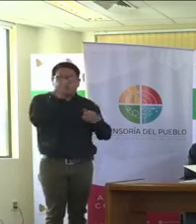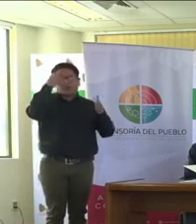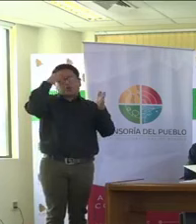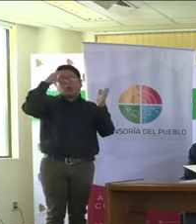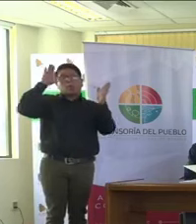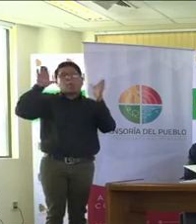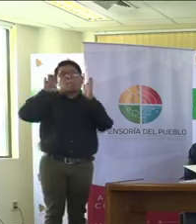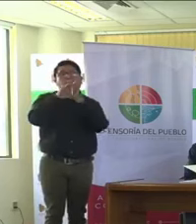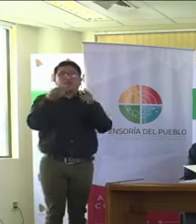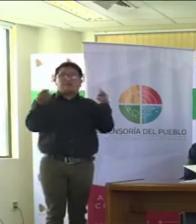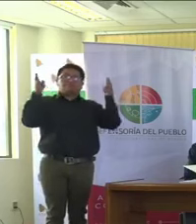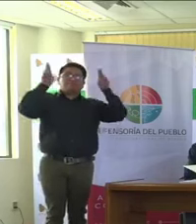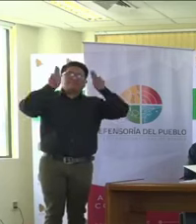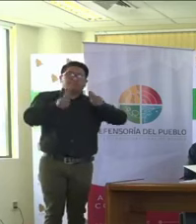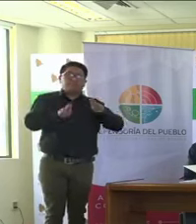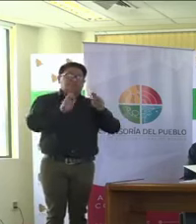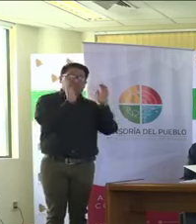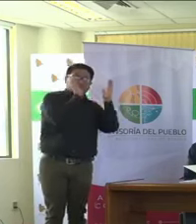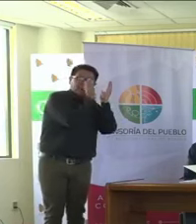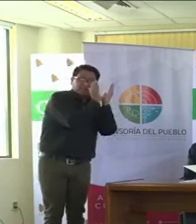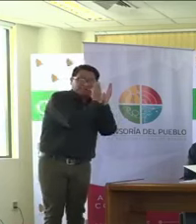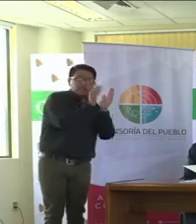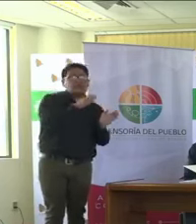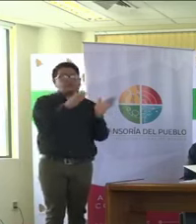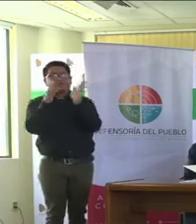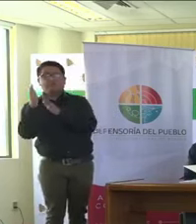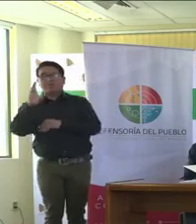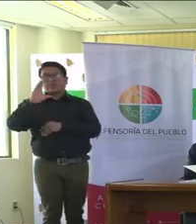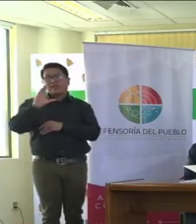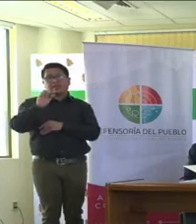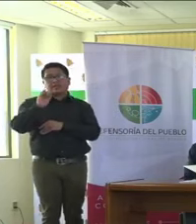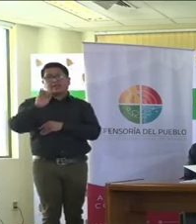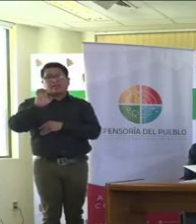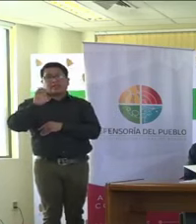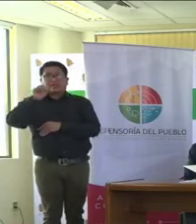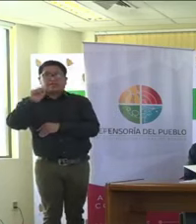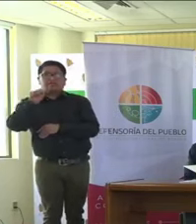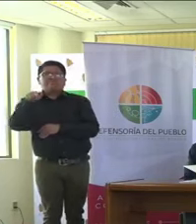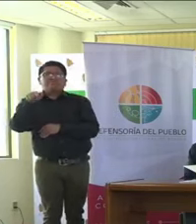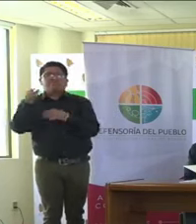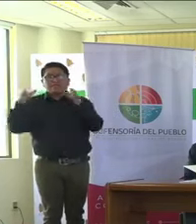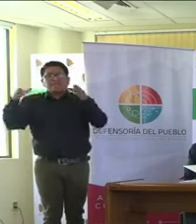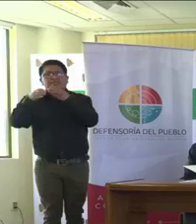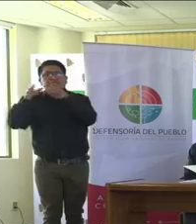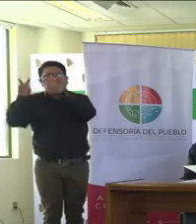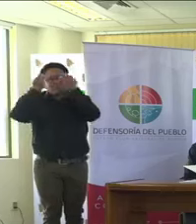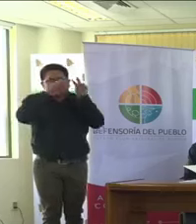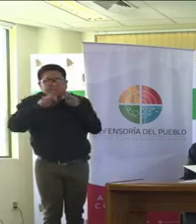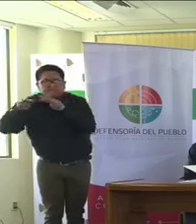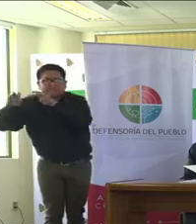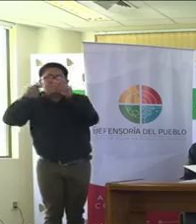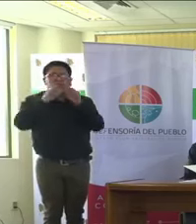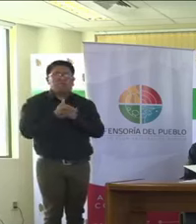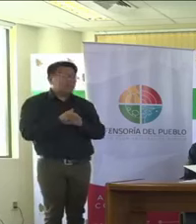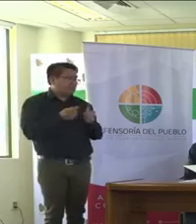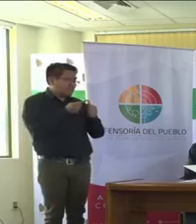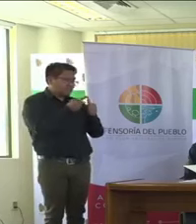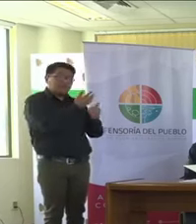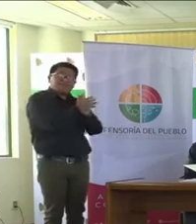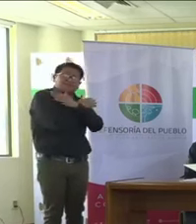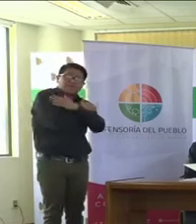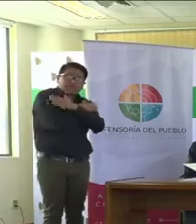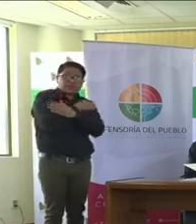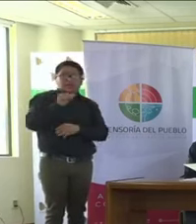de Investigación, Educación y Servicios CIES Regional La Paz. Queremos saludar al doctor Fernando Álvarez Fuentes,